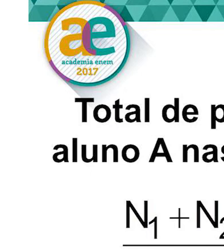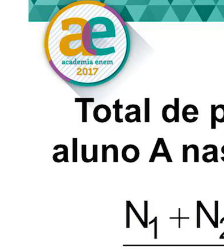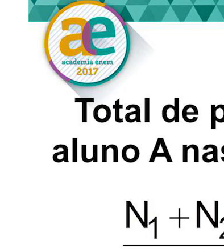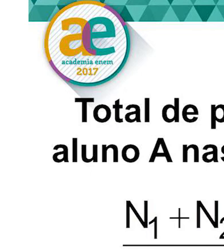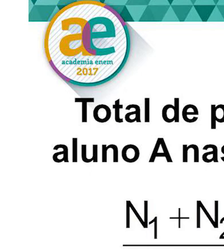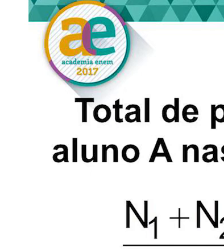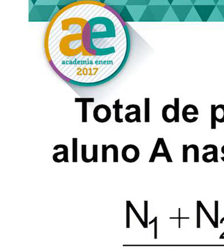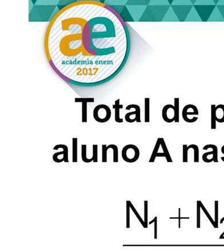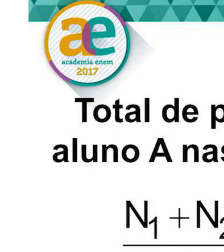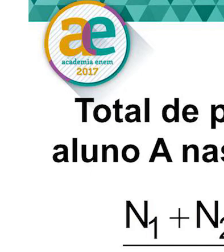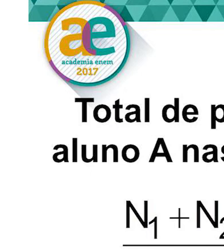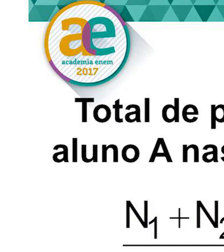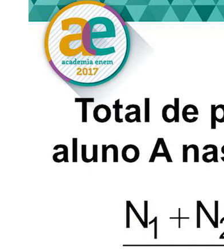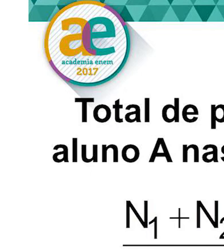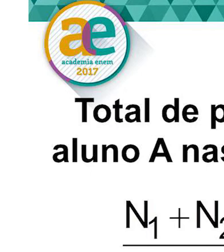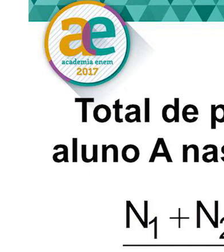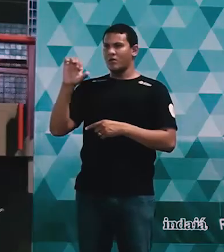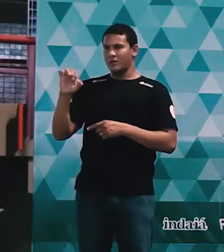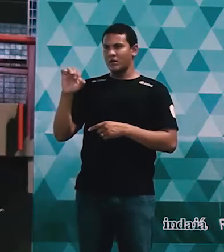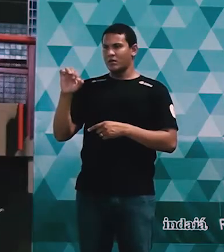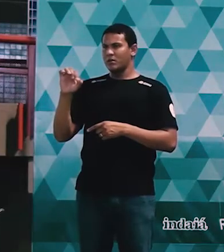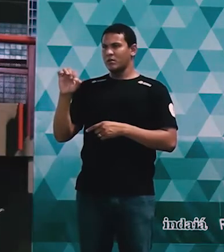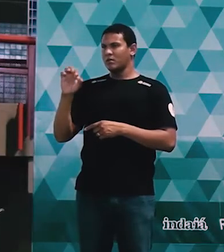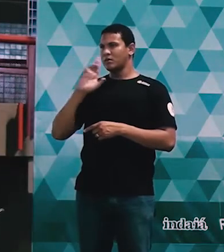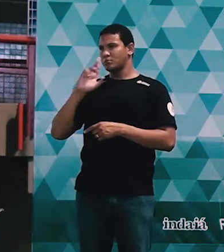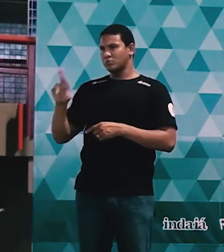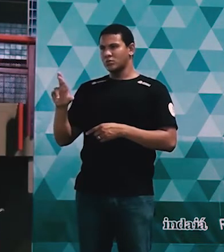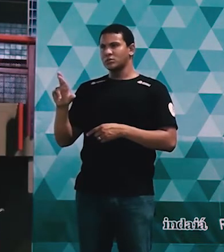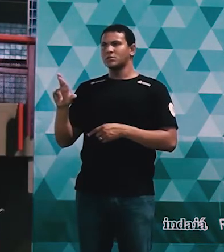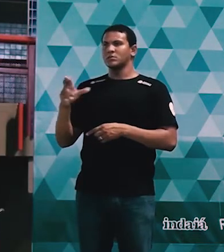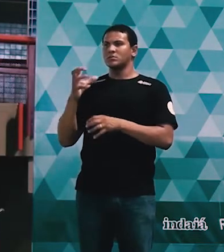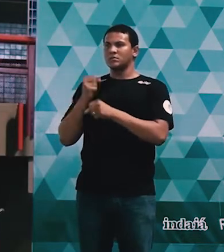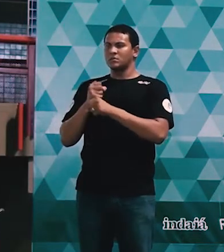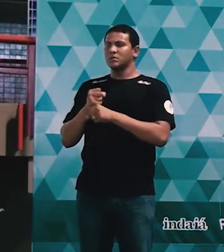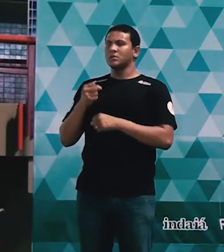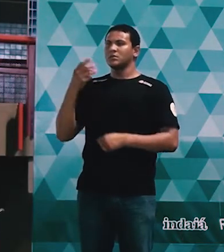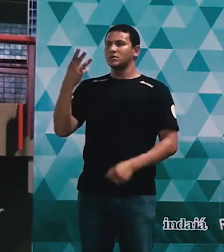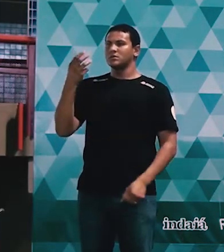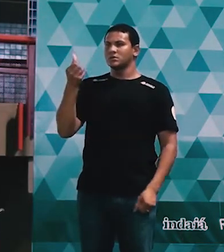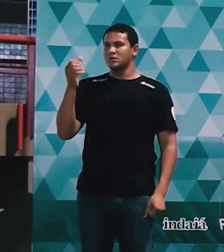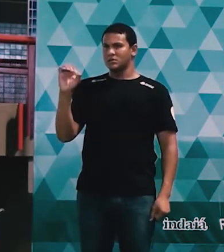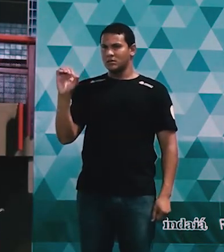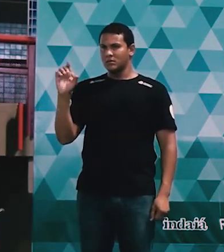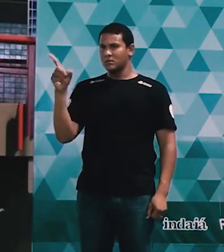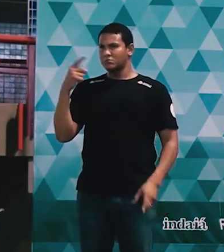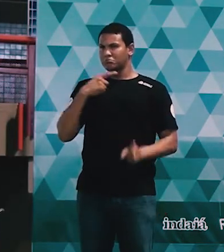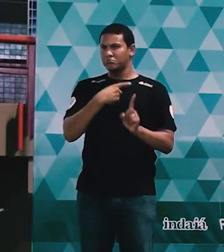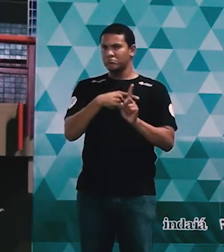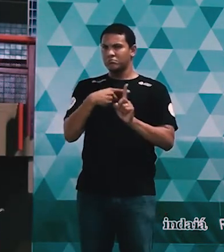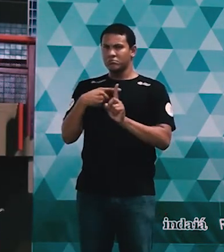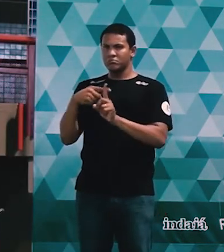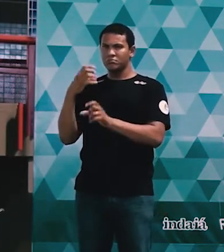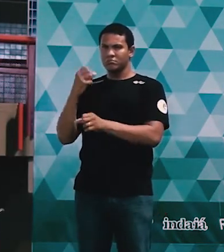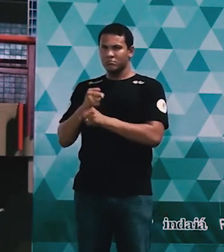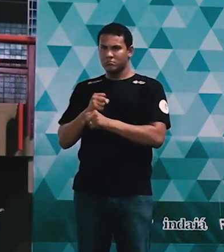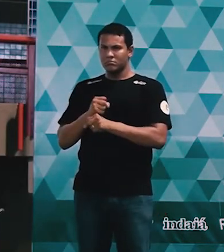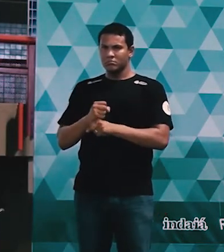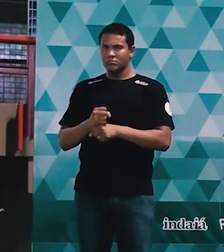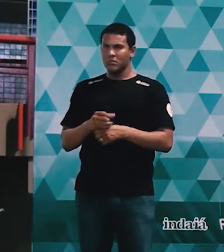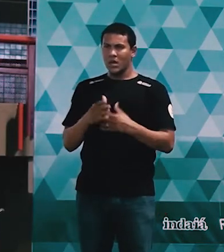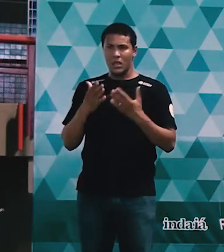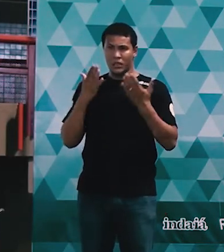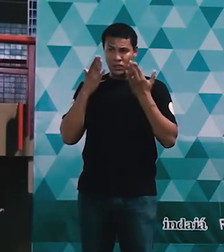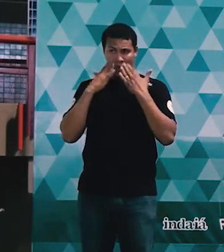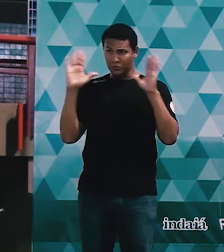vezes 90? 360. Veja uma coisa bem simples, ó. Eu somei 4 valores. Não sei quem é N1,